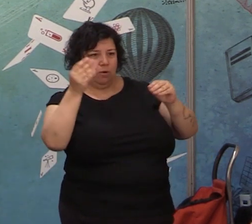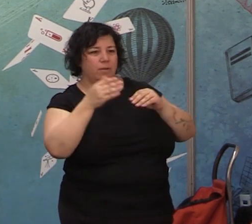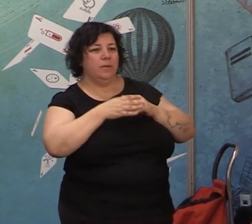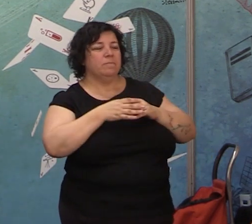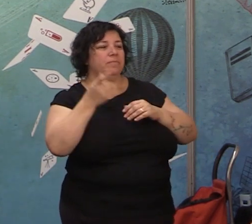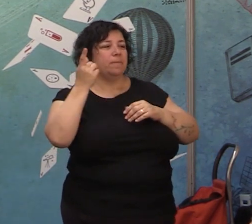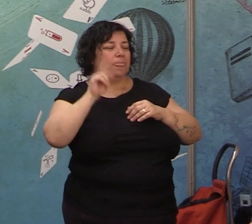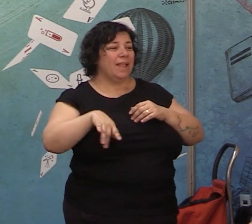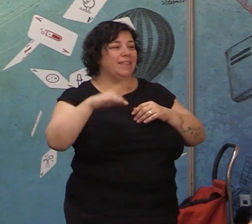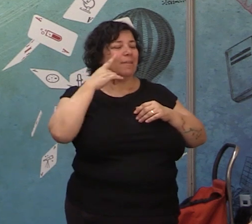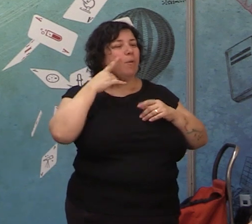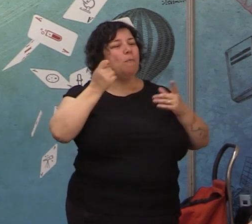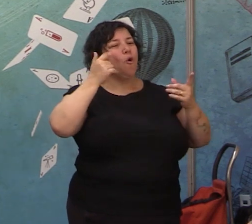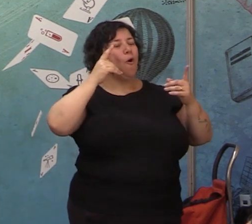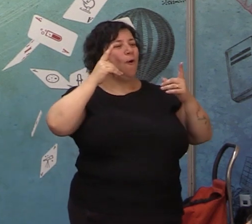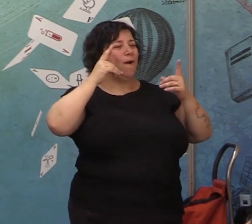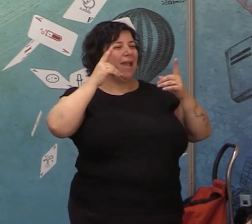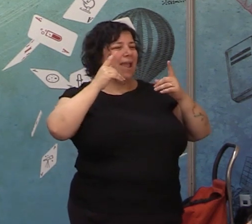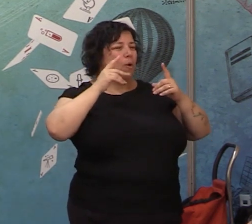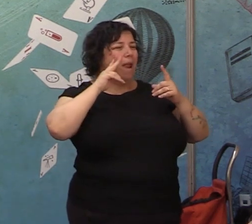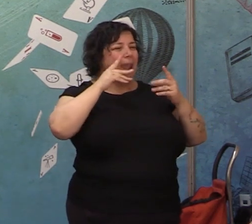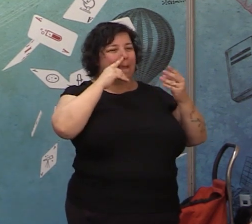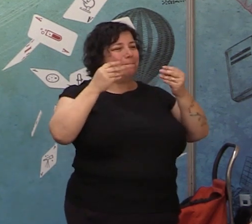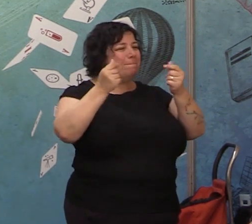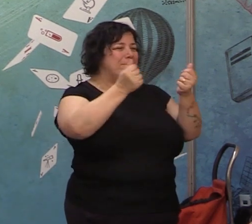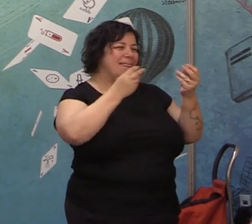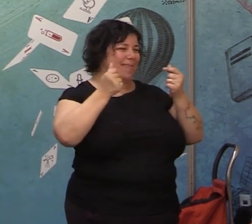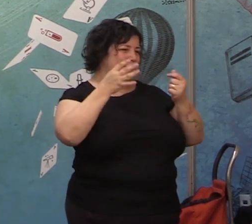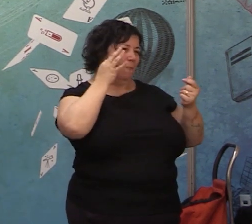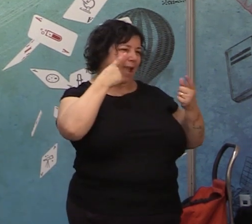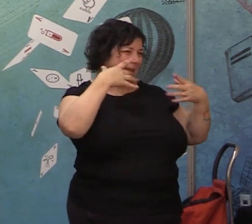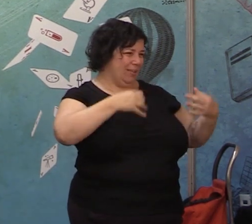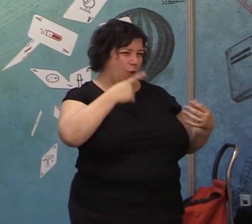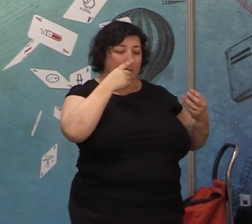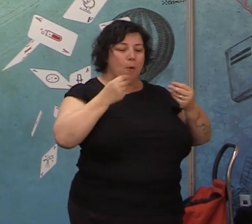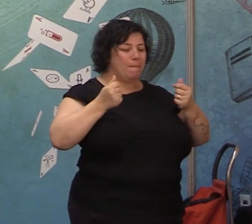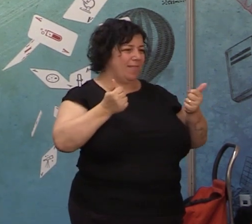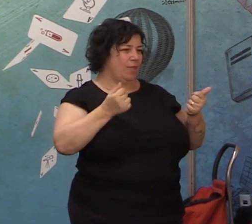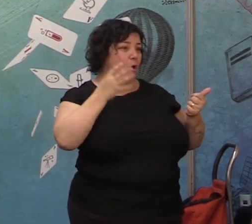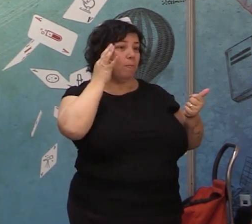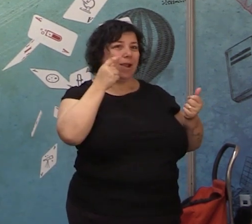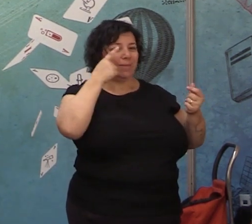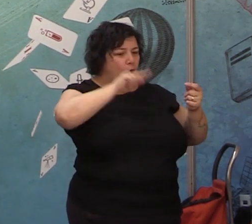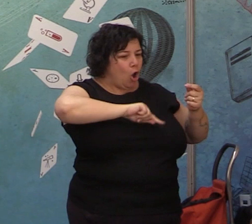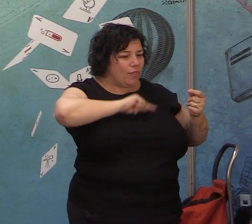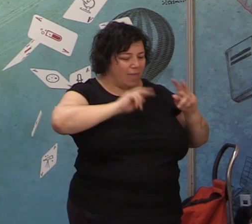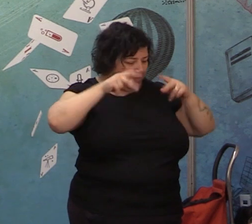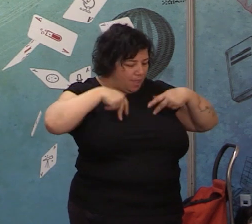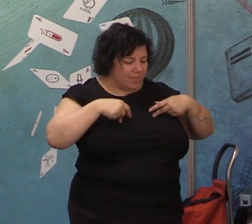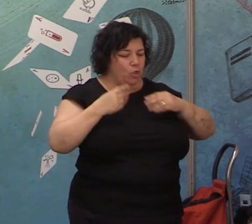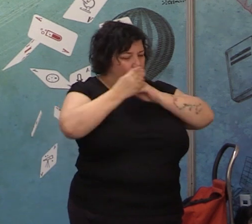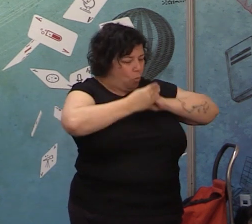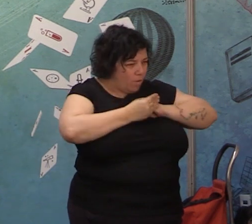La percepción del riesgo en las mujeres es mucho más baja. Tenéis que concienciaros de que también os puede pasar y de que también os tenéis que